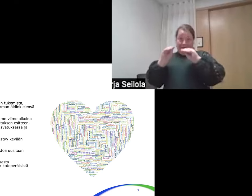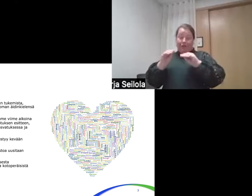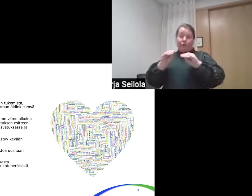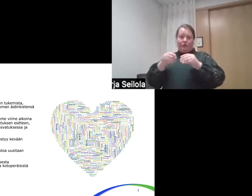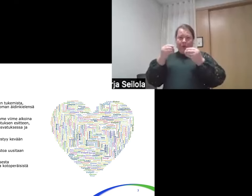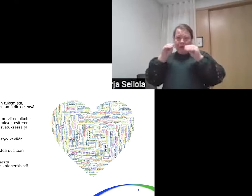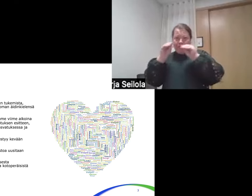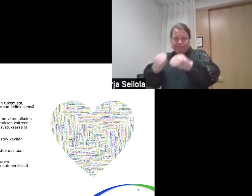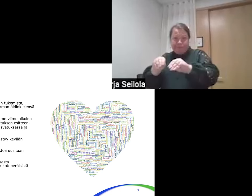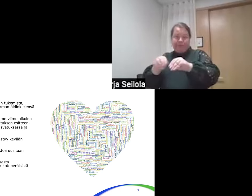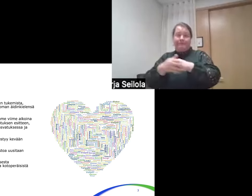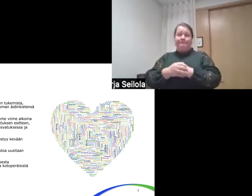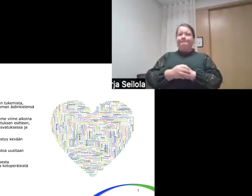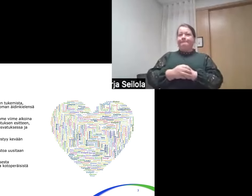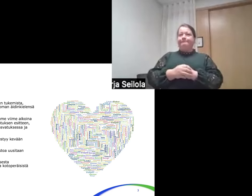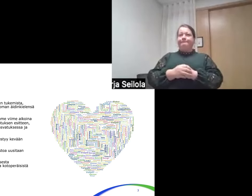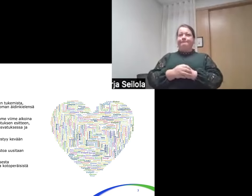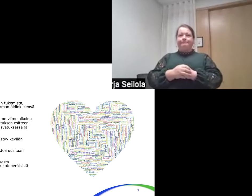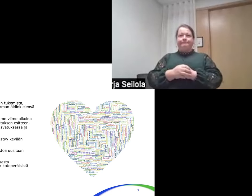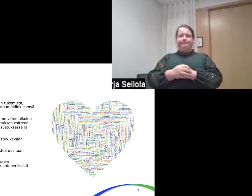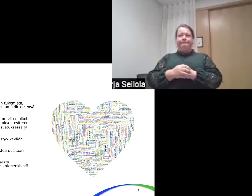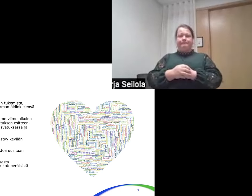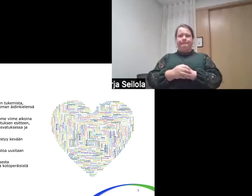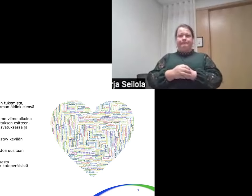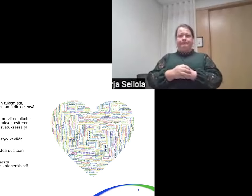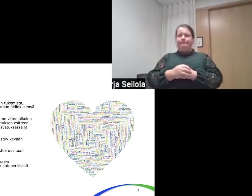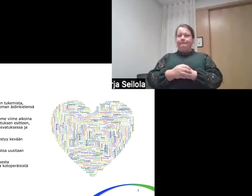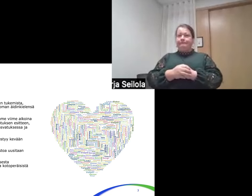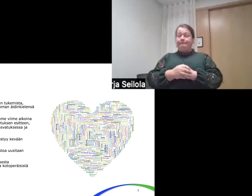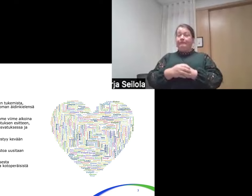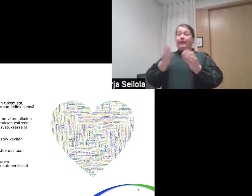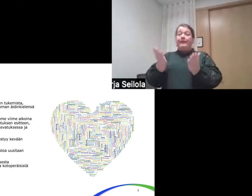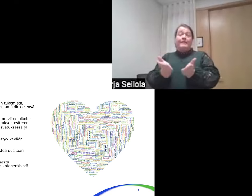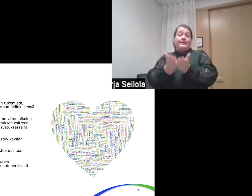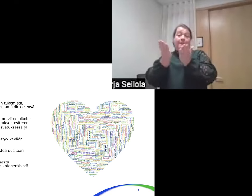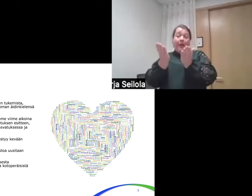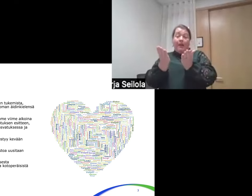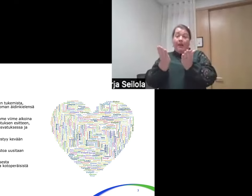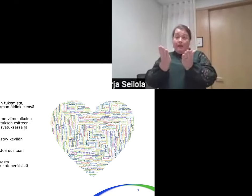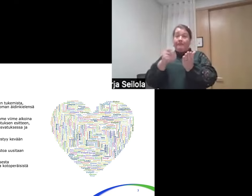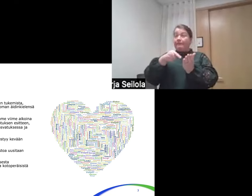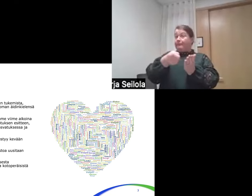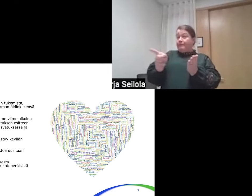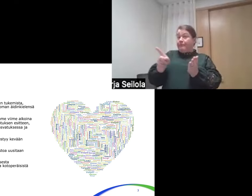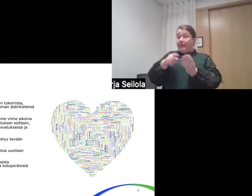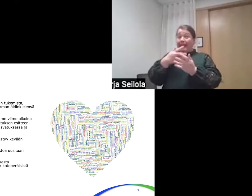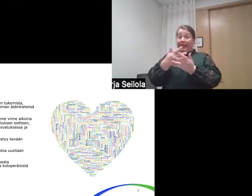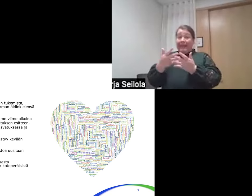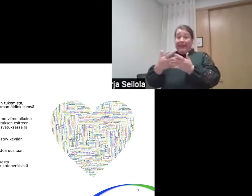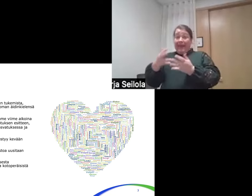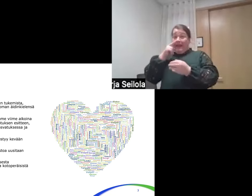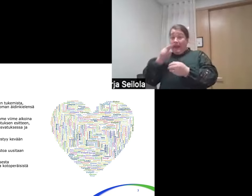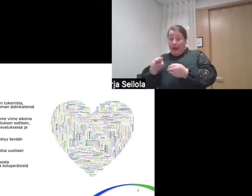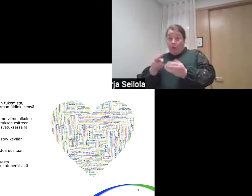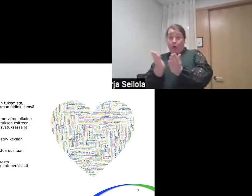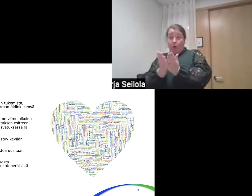kuten Sari puhui tuossa varhaiskasvatuksesta ja nimenomaan siihen panostamisesta, niin se on tärkeä keino.